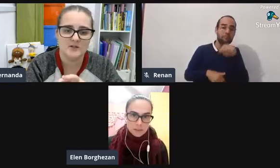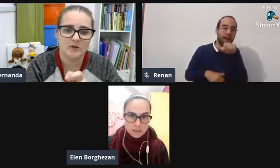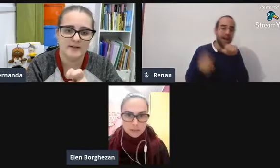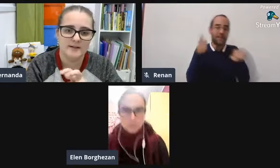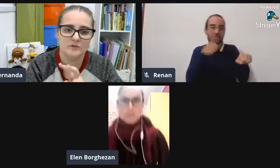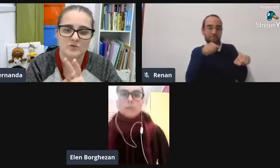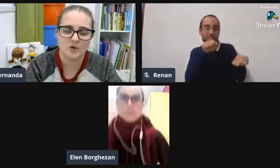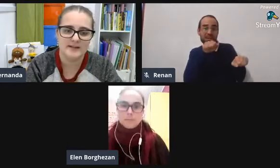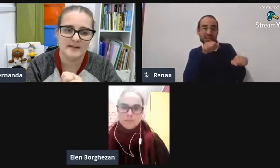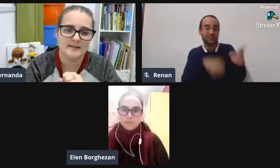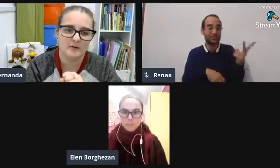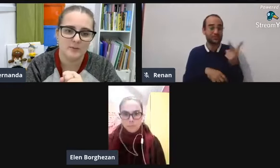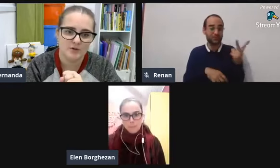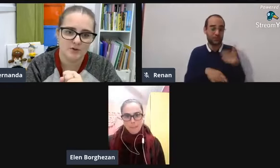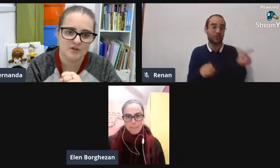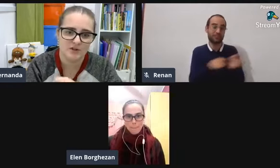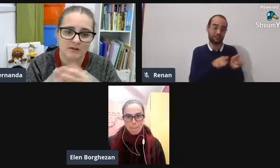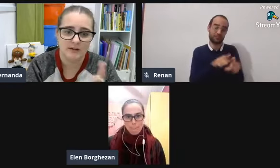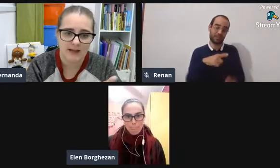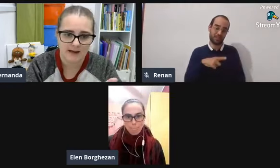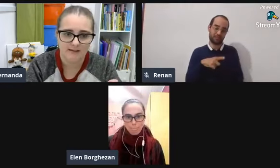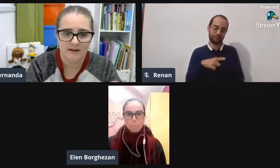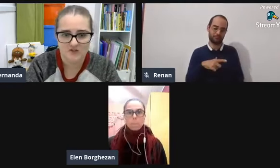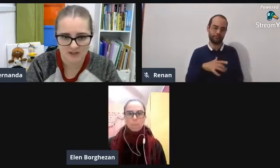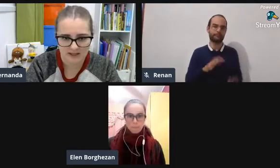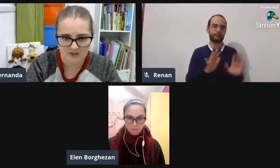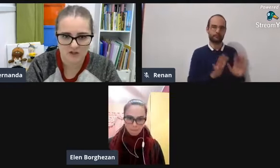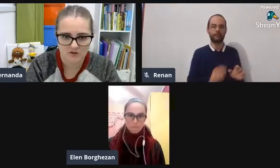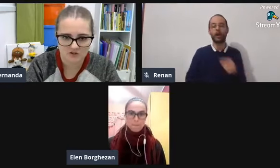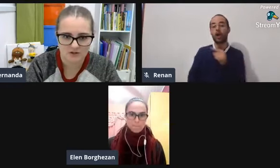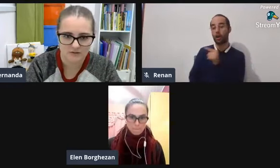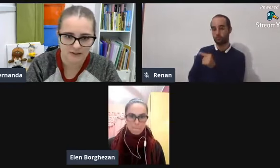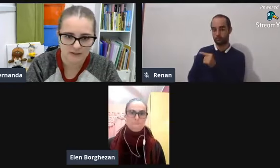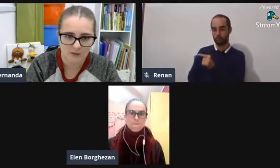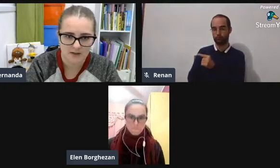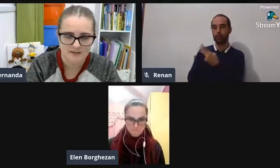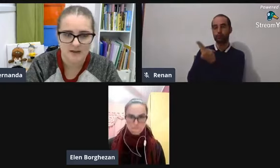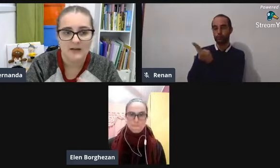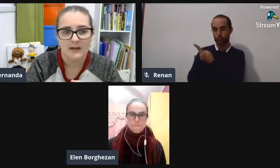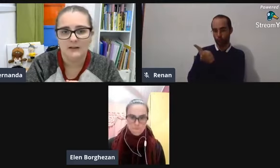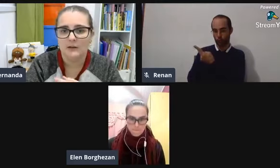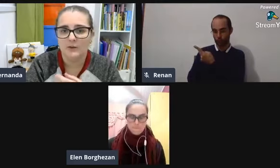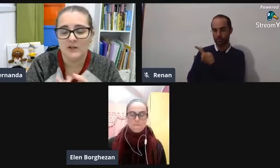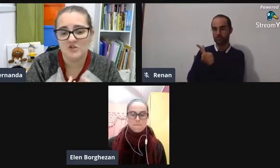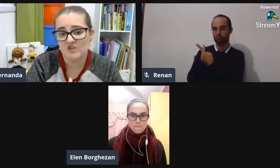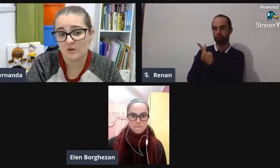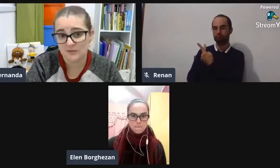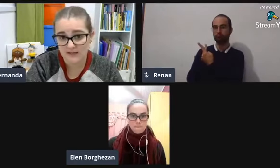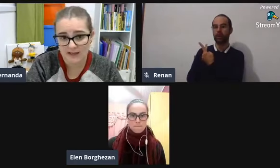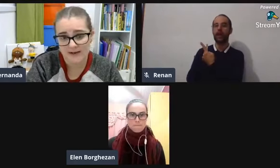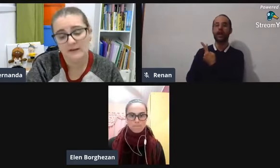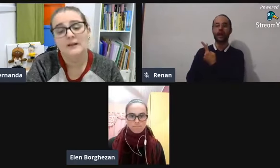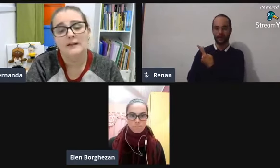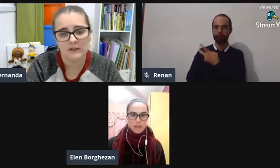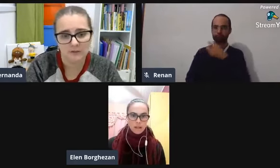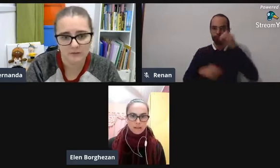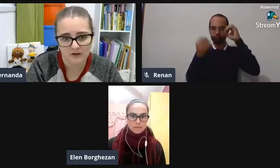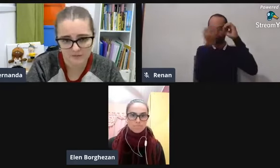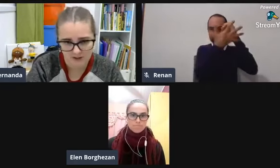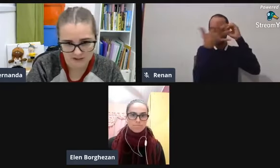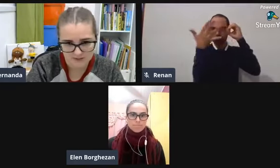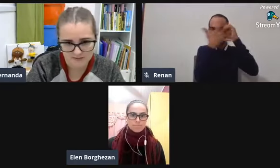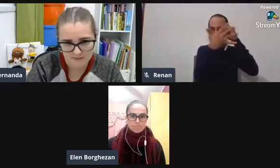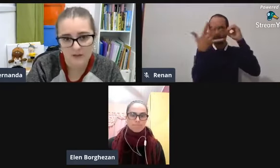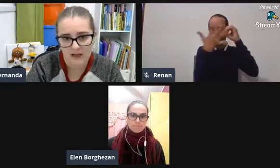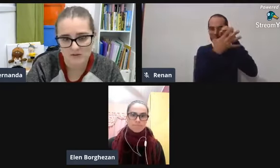caso, os dois têm síndrome de Usher, que é genética que eu já tinha falado antes. Então, o que a gente aconselha? Que não